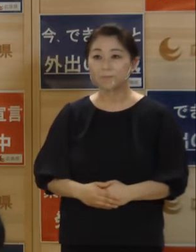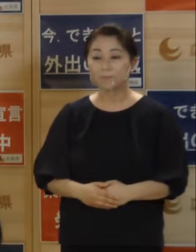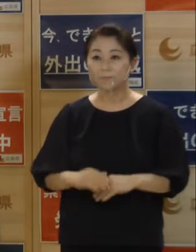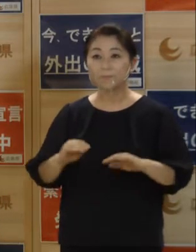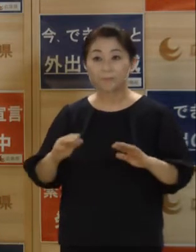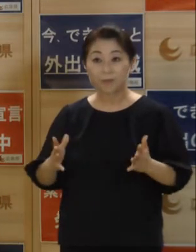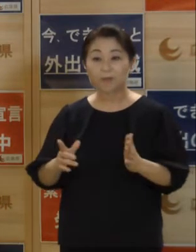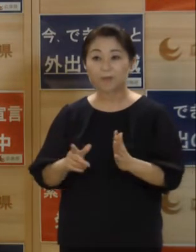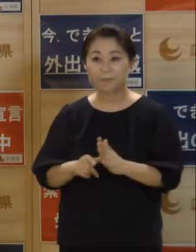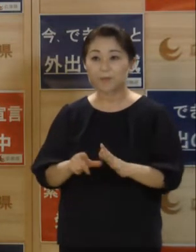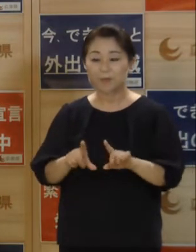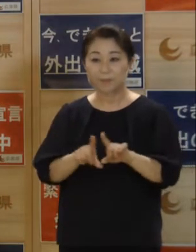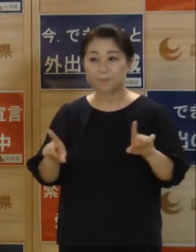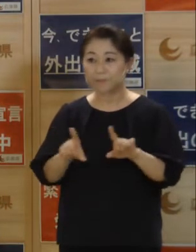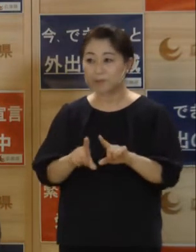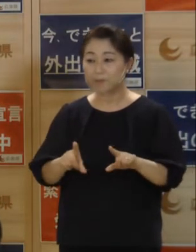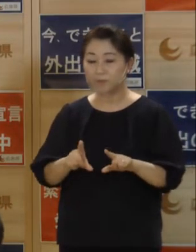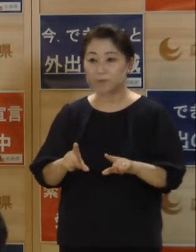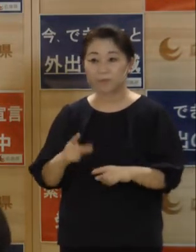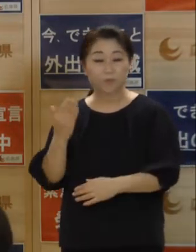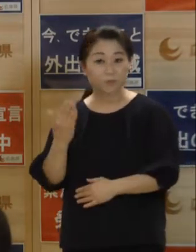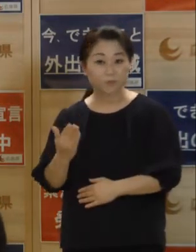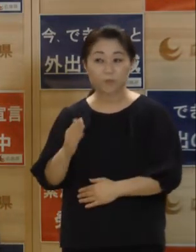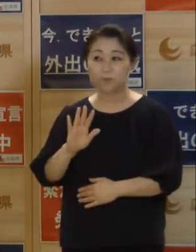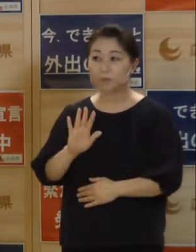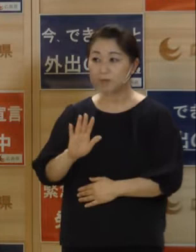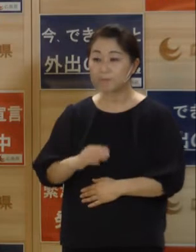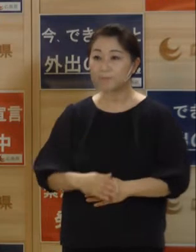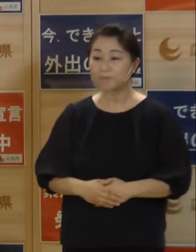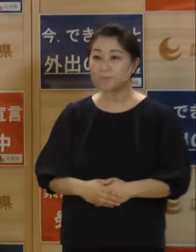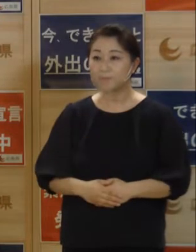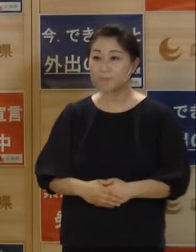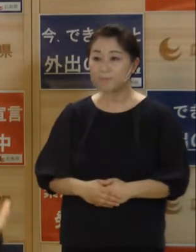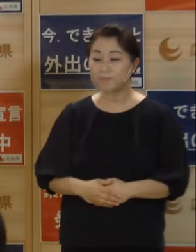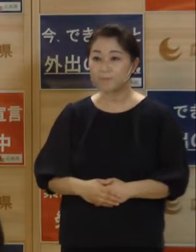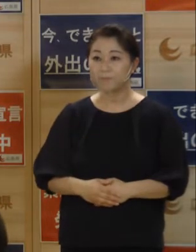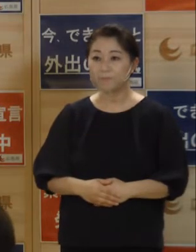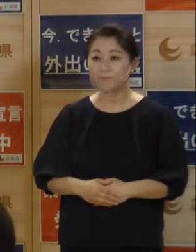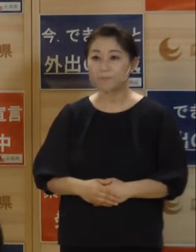なければ一般質問に移ります。他に質問のある者はお願いします。